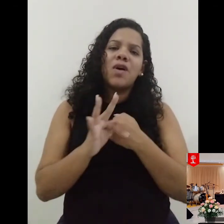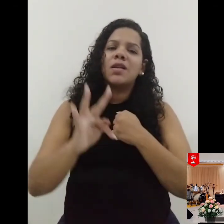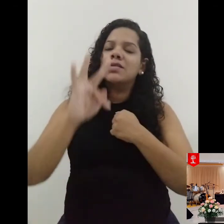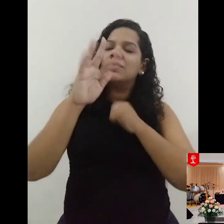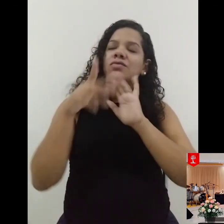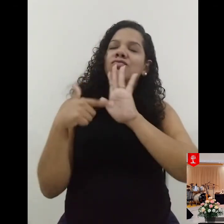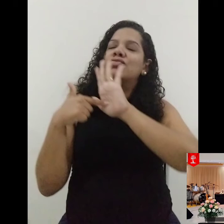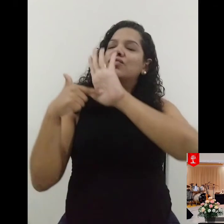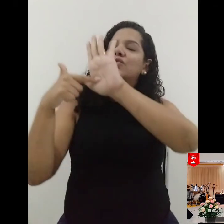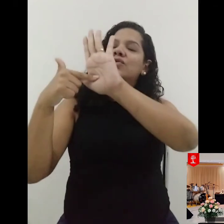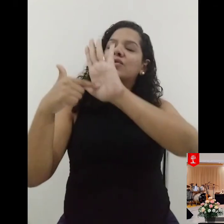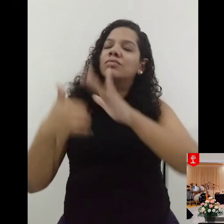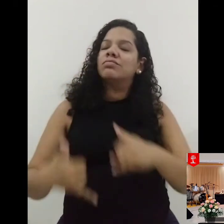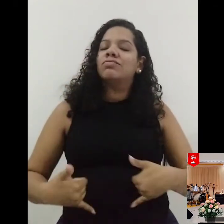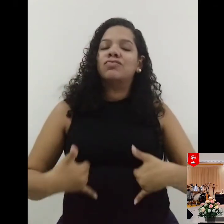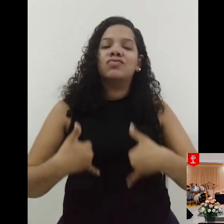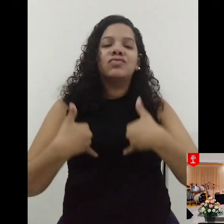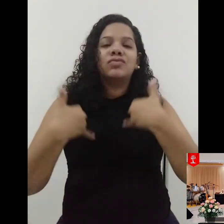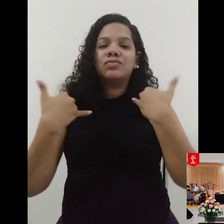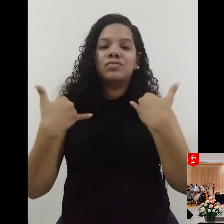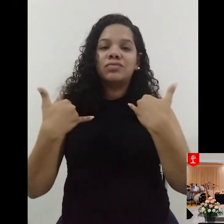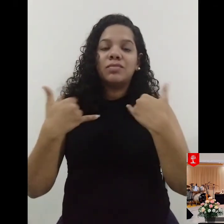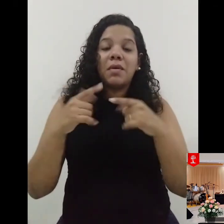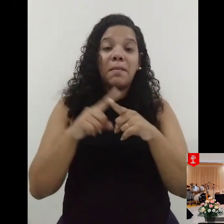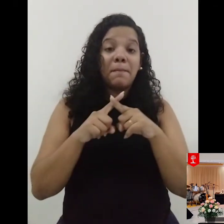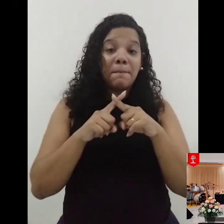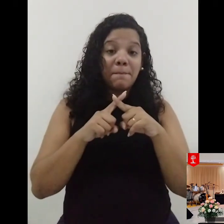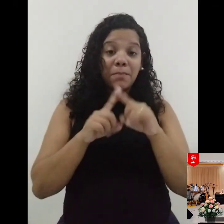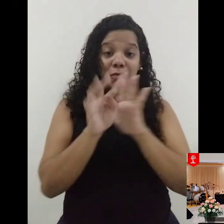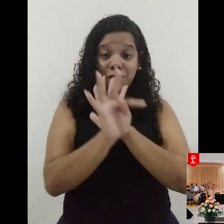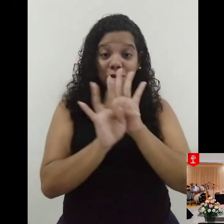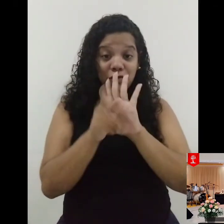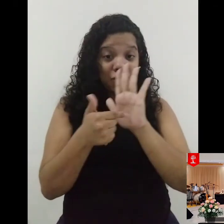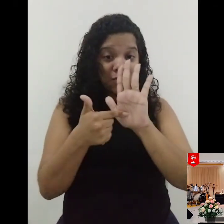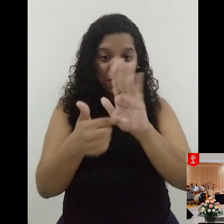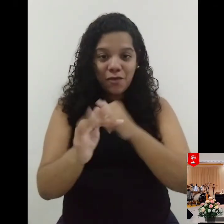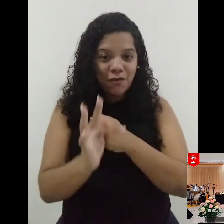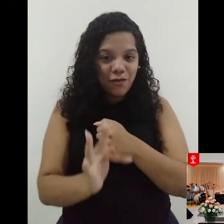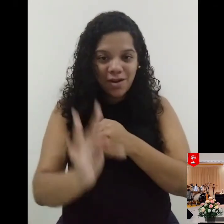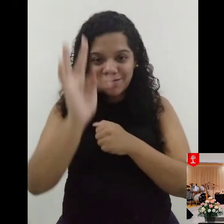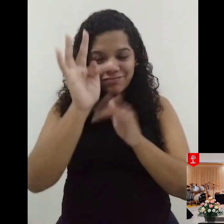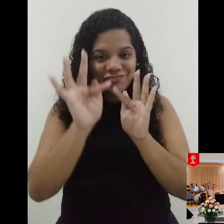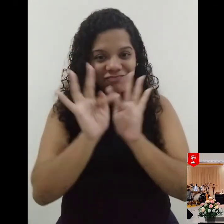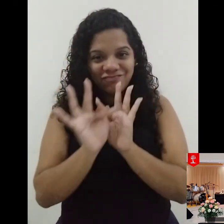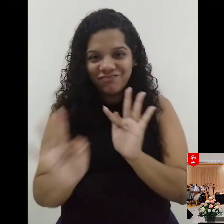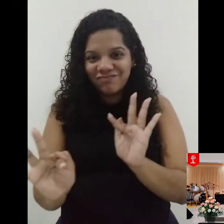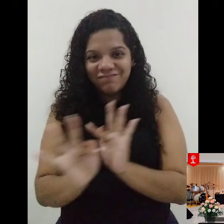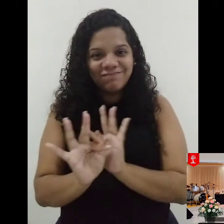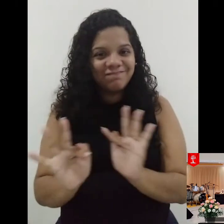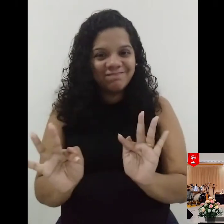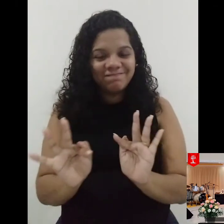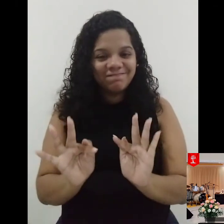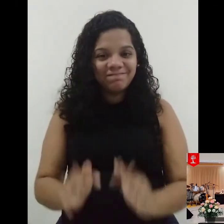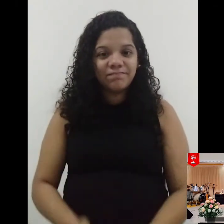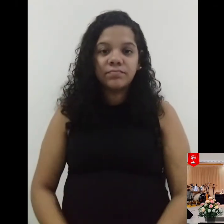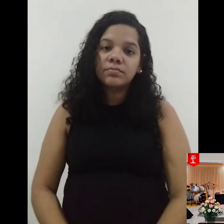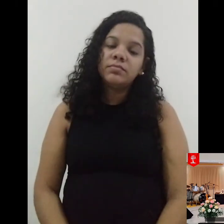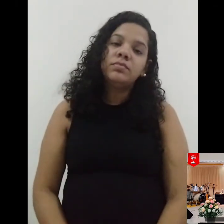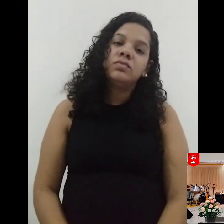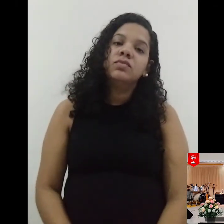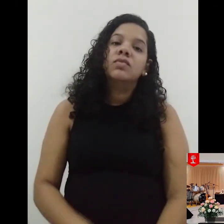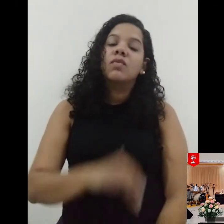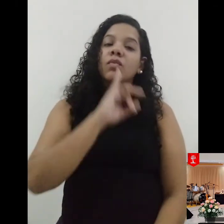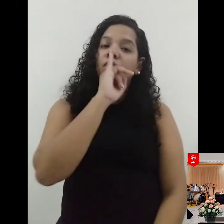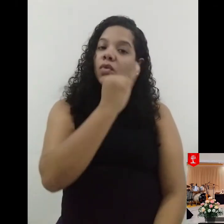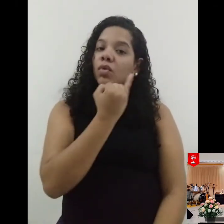Por isso que as nossas ações, ainda que corretas, podem ser reprovadas se